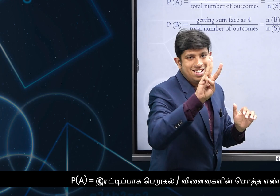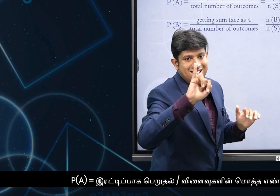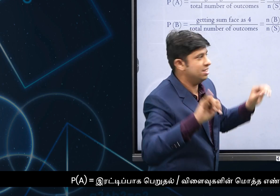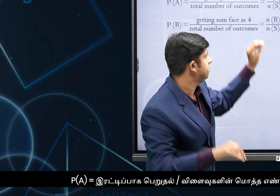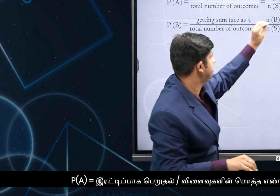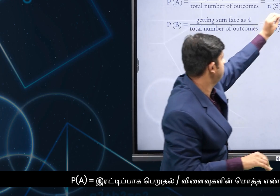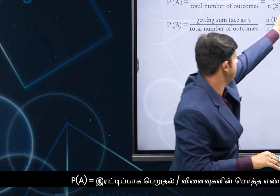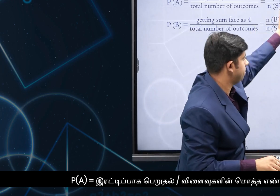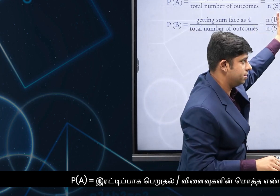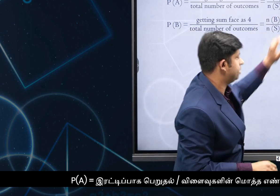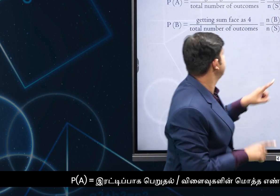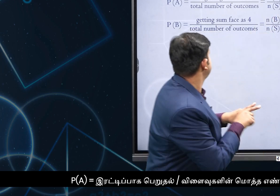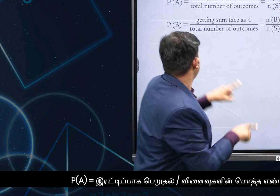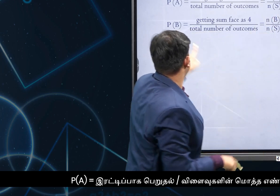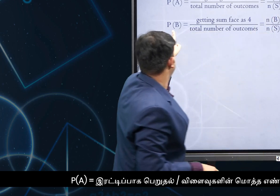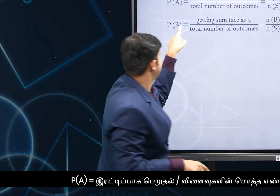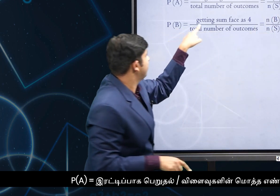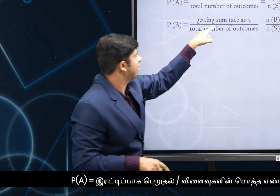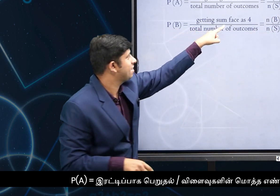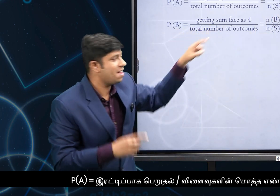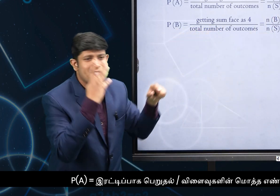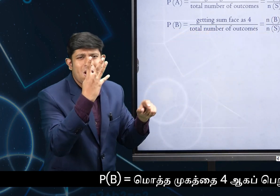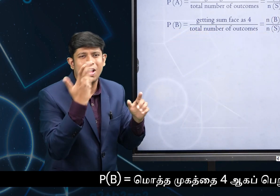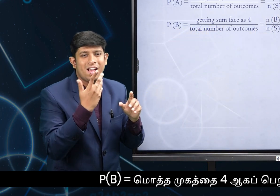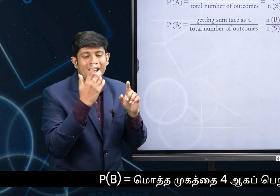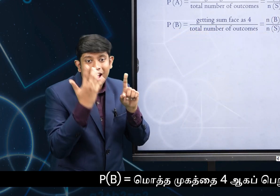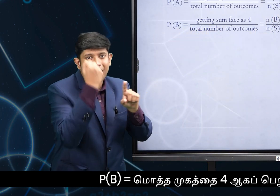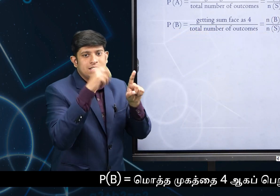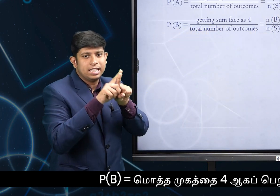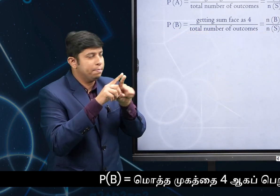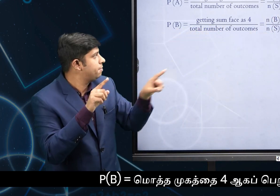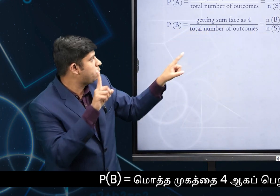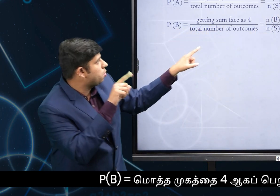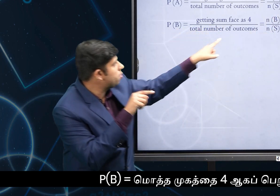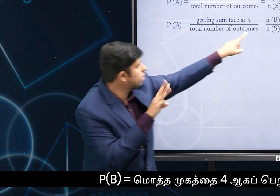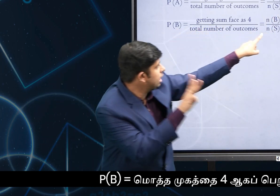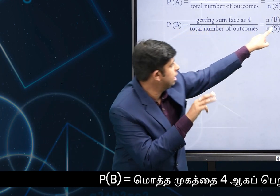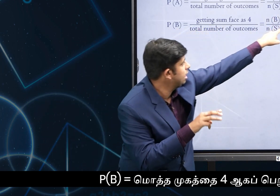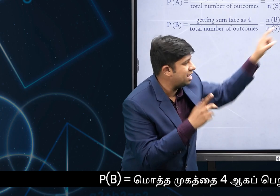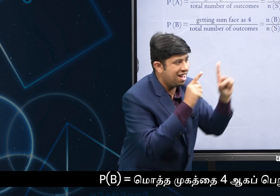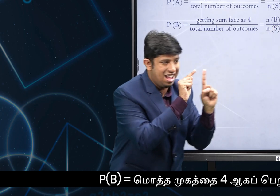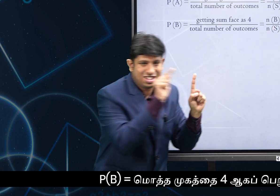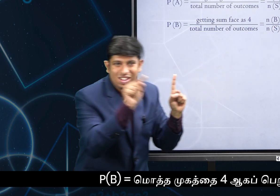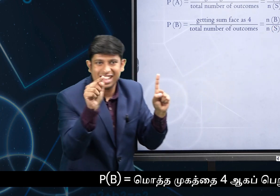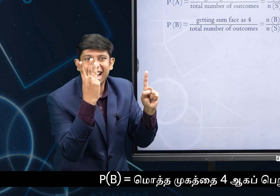அடைப்புக்குறி எஸ் ஈடு 6 கீழ்கோடு 36. பி அடைப்புக்குறி பி ஈடு மொத்த முகத்தை 4ஆக